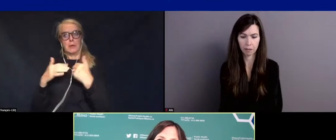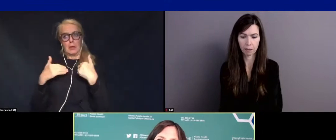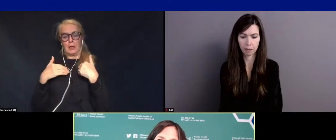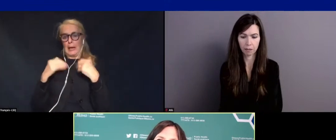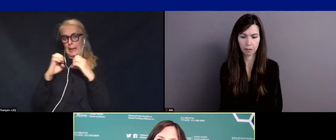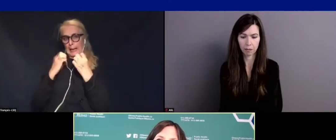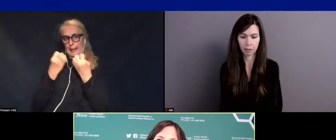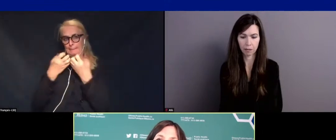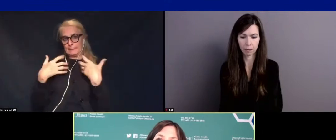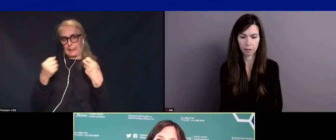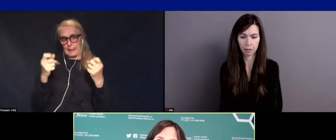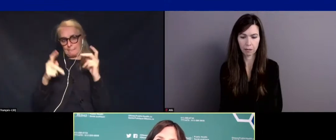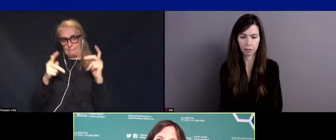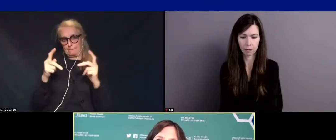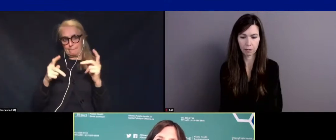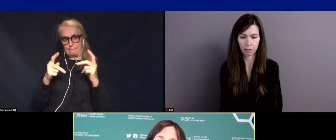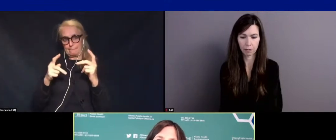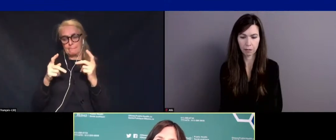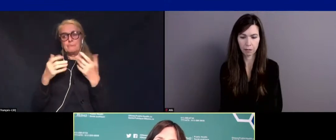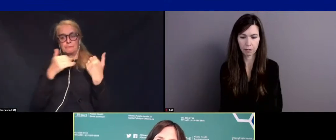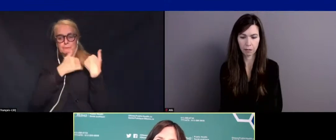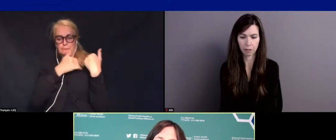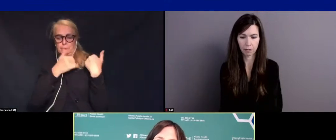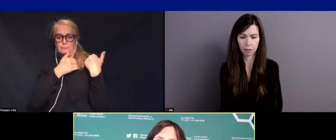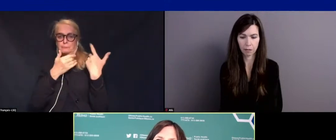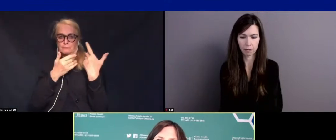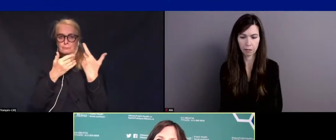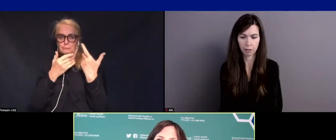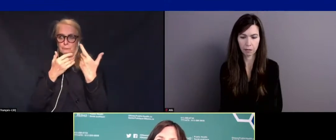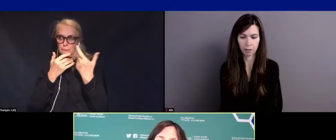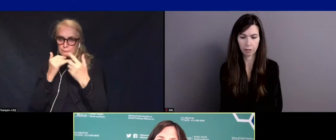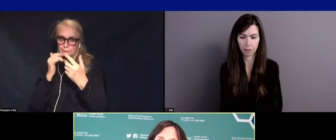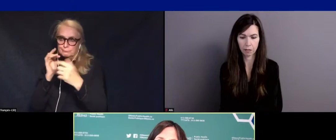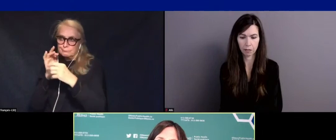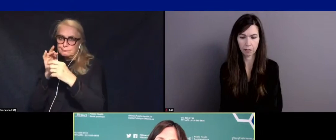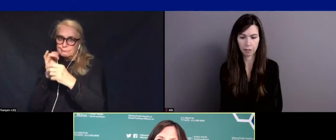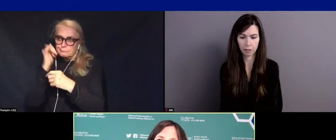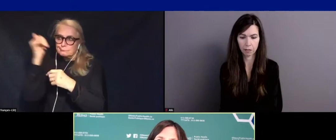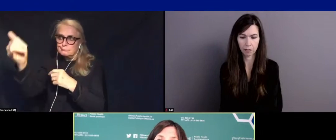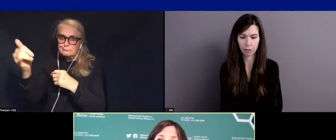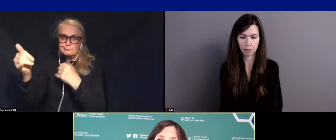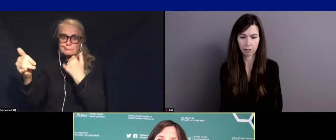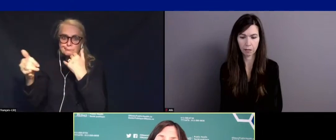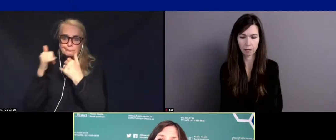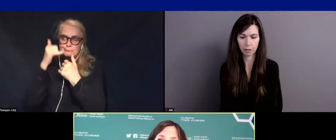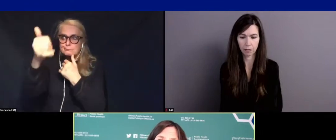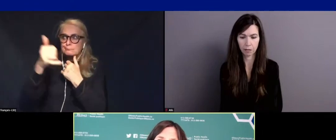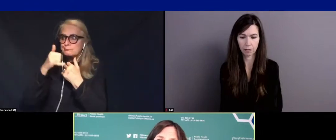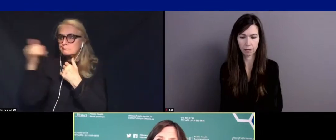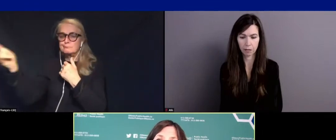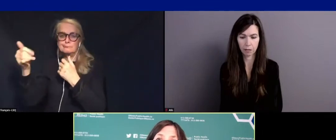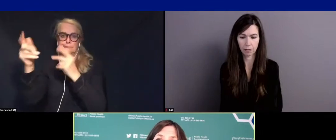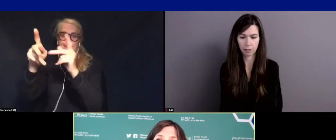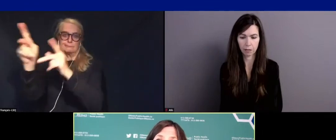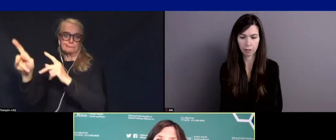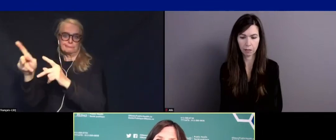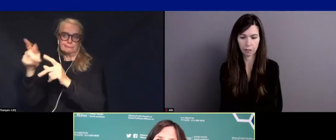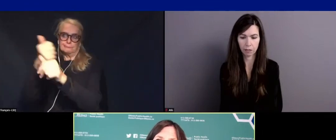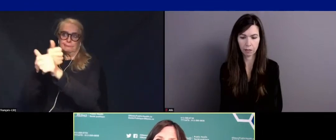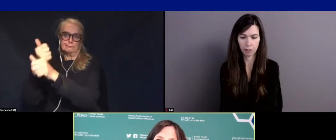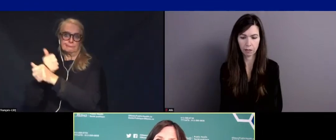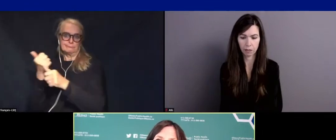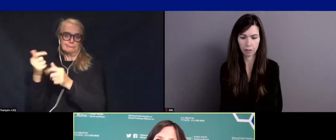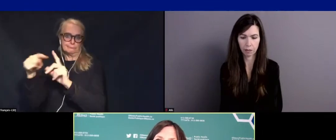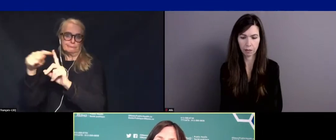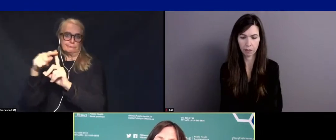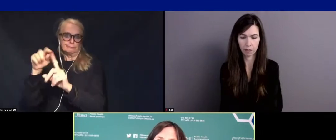de faire des liens avec chaque personne qui a un dépistage positif et chaque contact